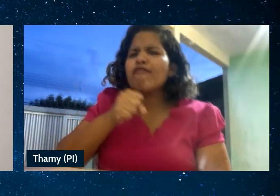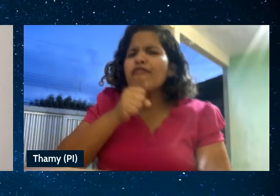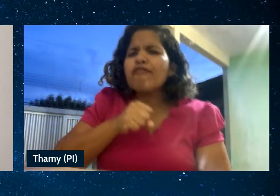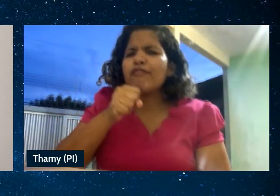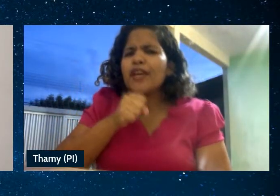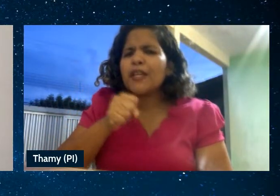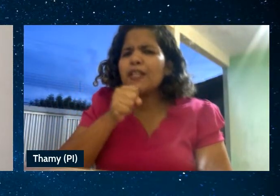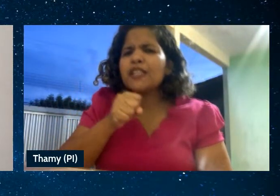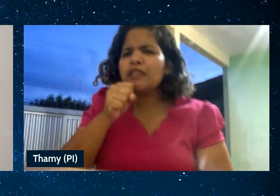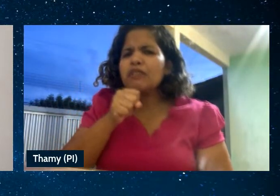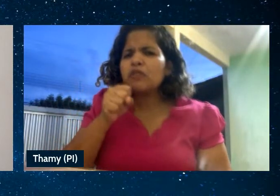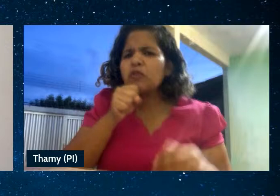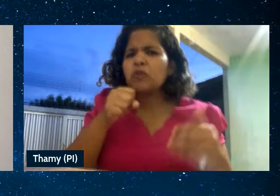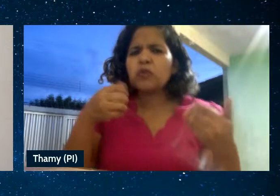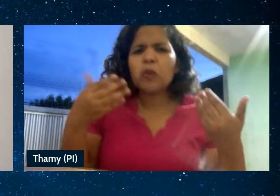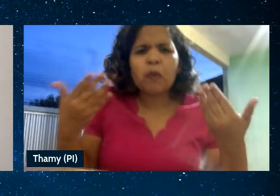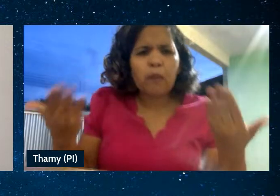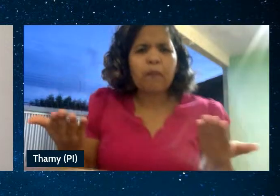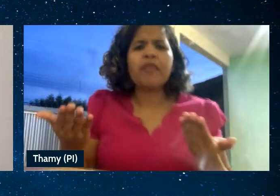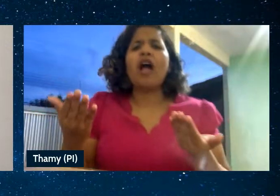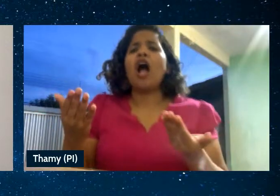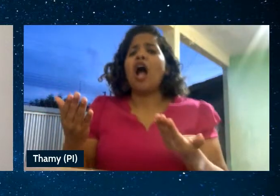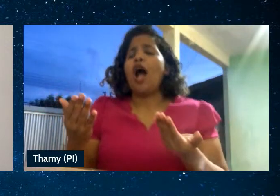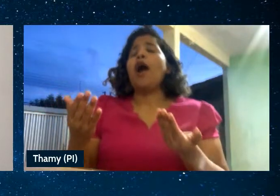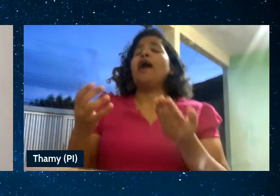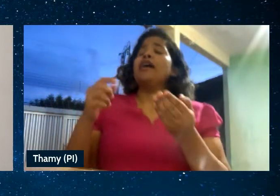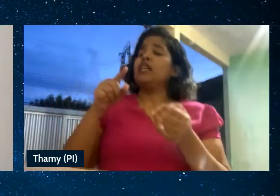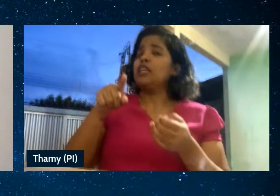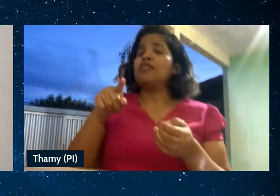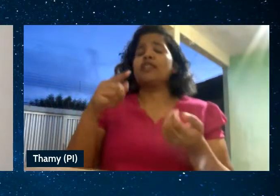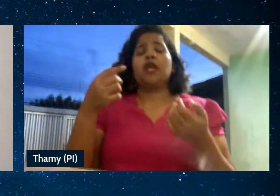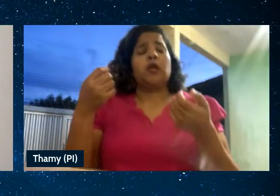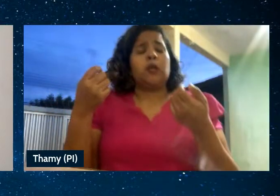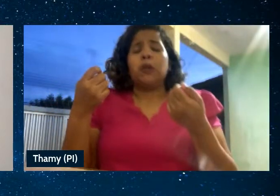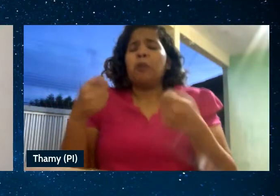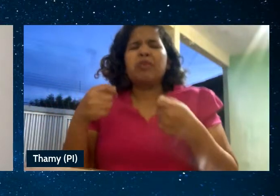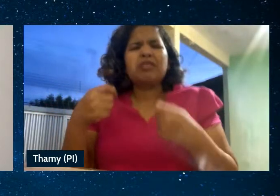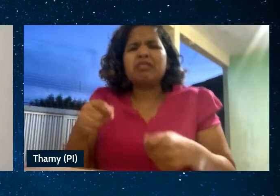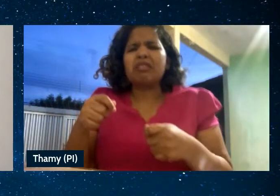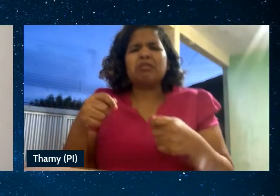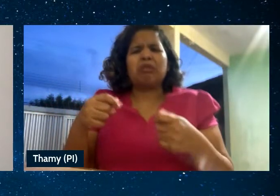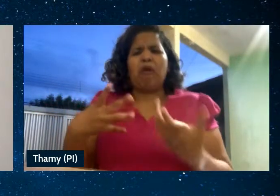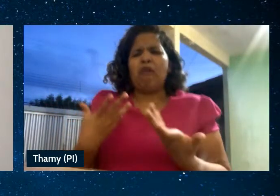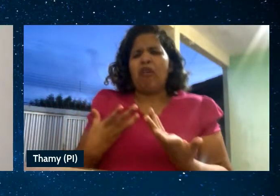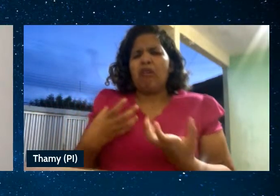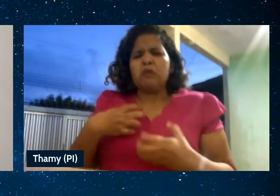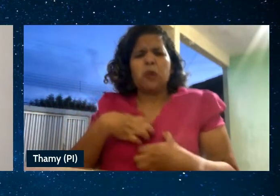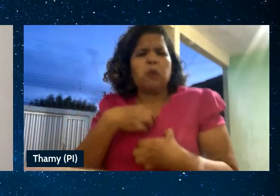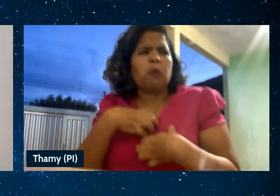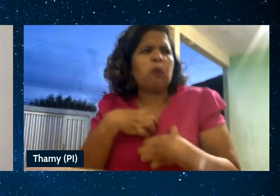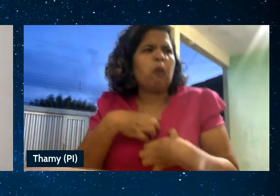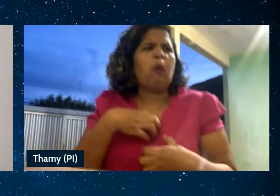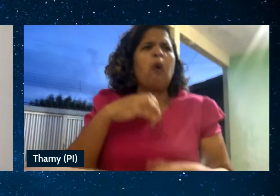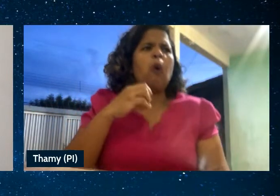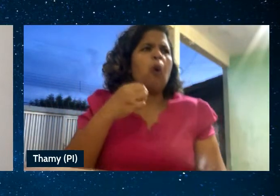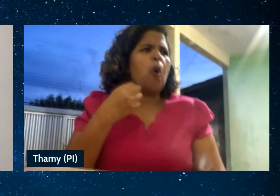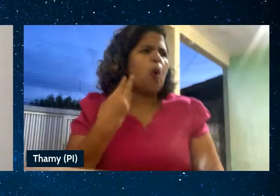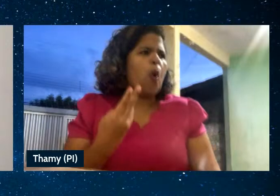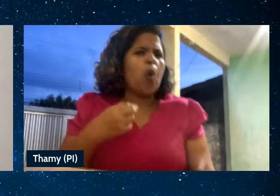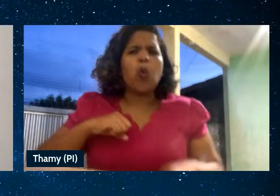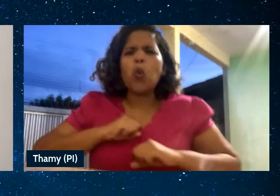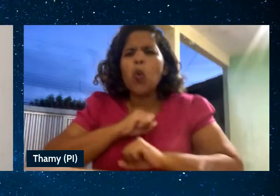ser escolhido pela amargura e o desabor quando as forças se te